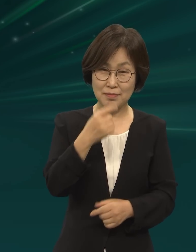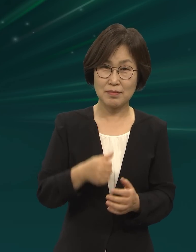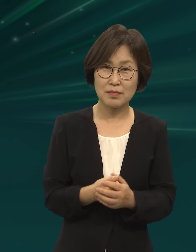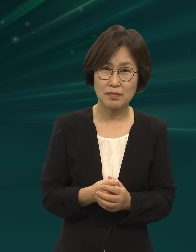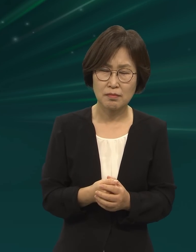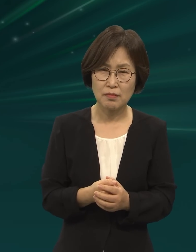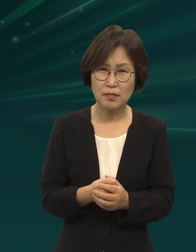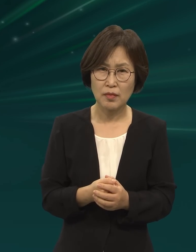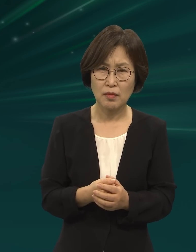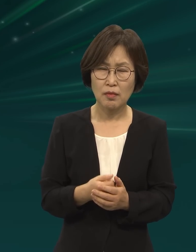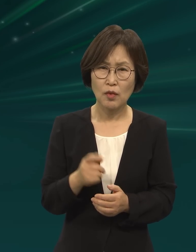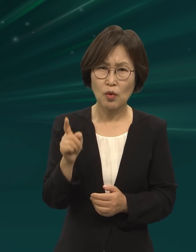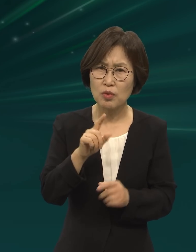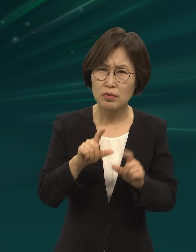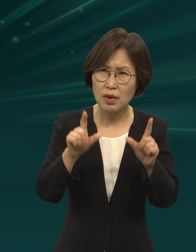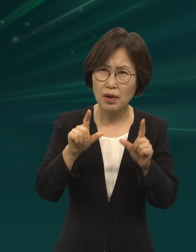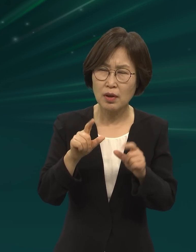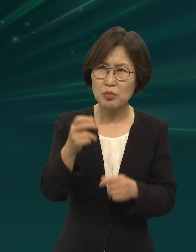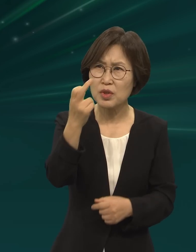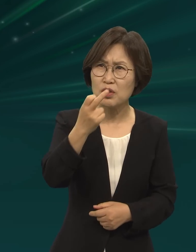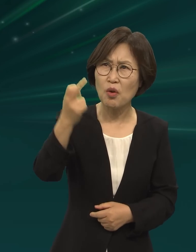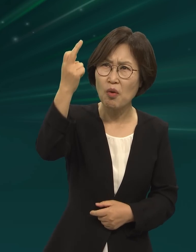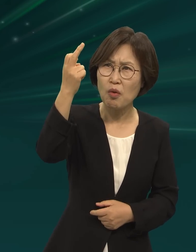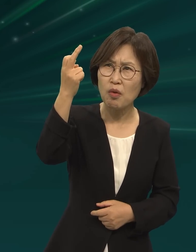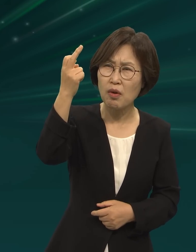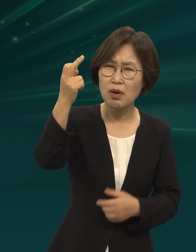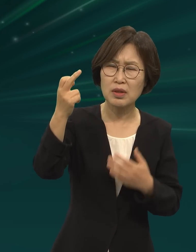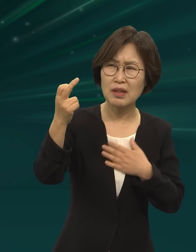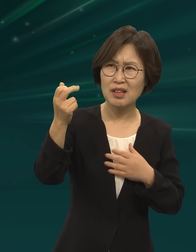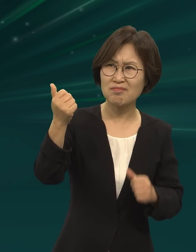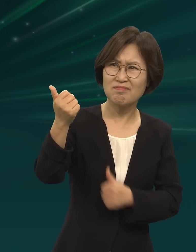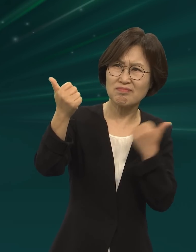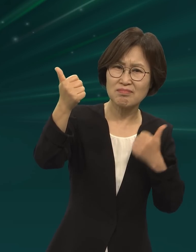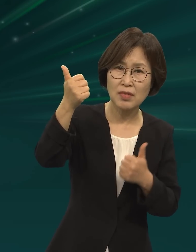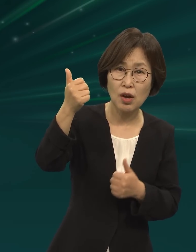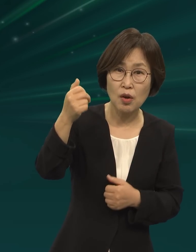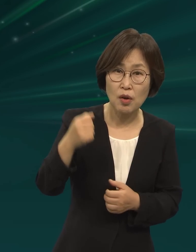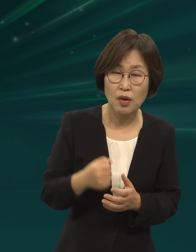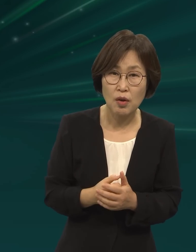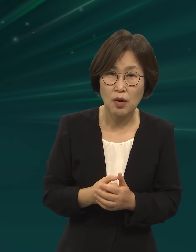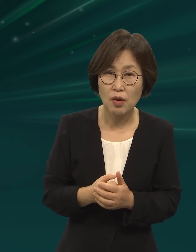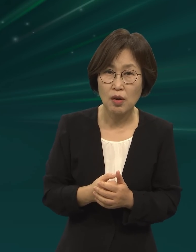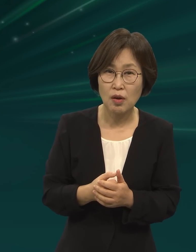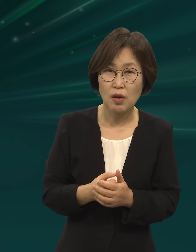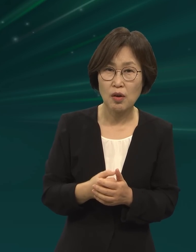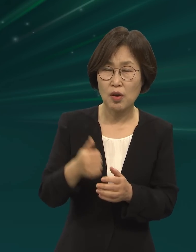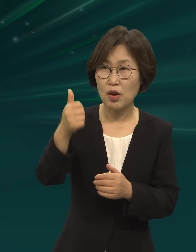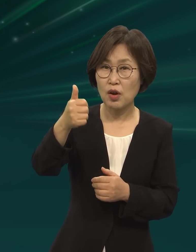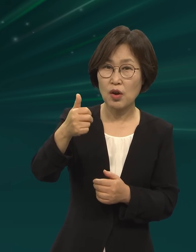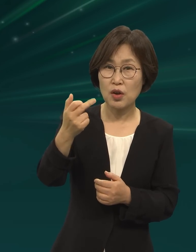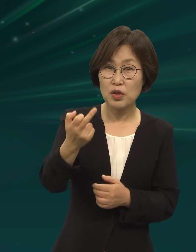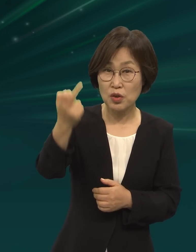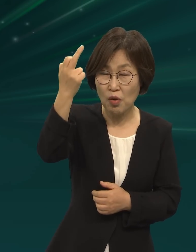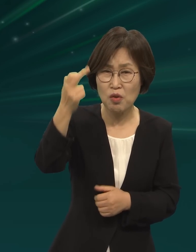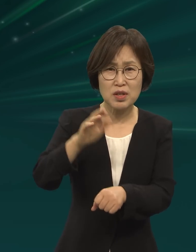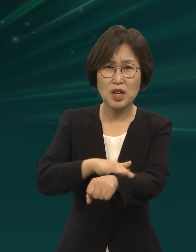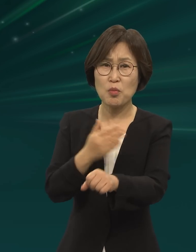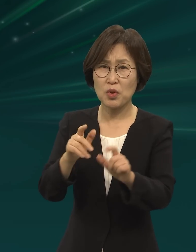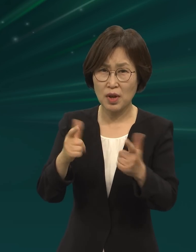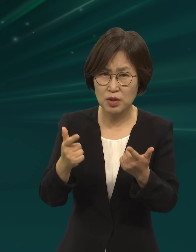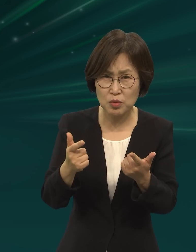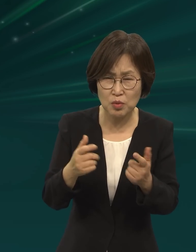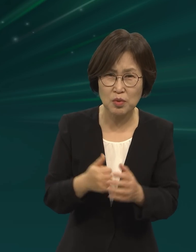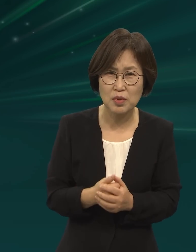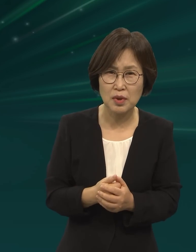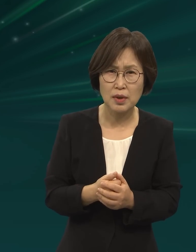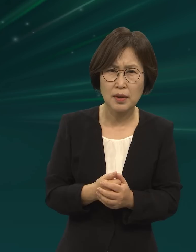어떤 형님에게 제가 조금 화를 냈습니다. 근데 알아보니 형님의 실수가 아니라 어떤 친구가 저랑